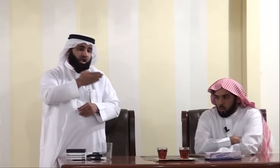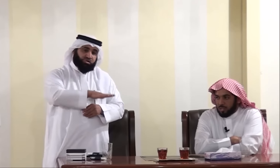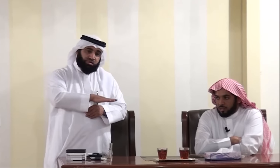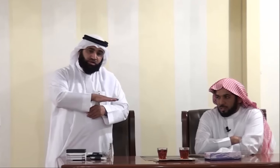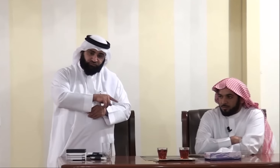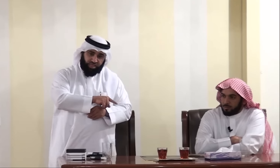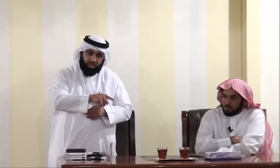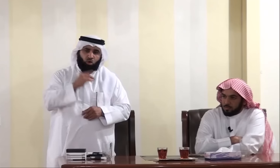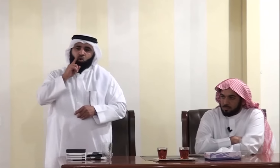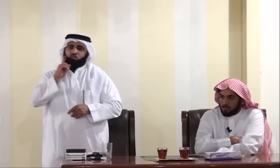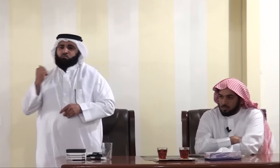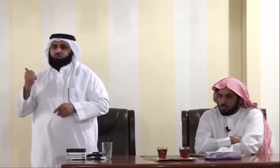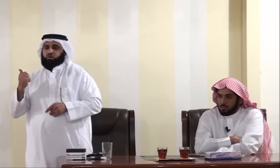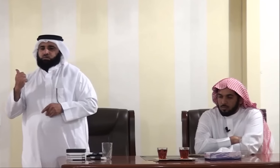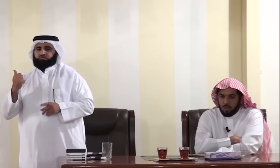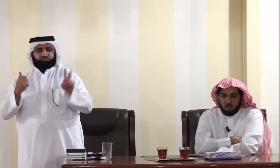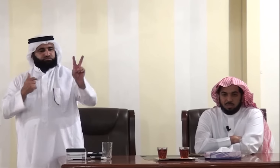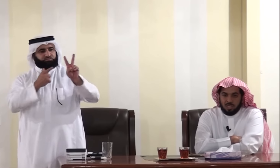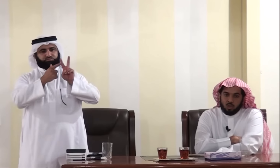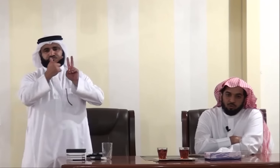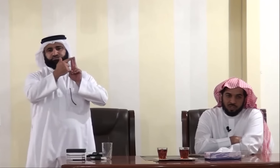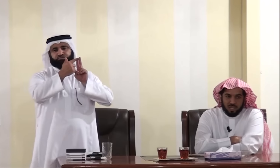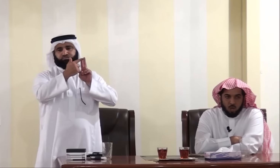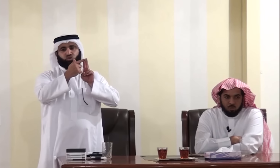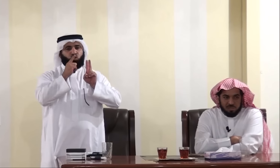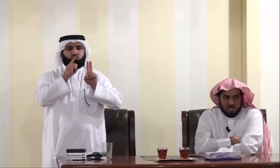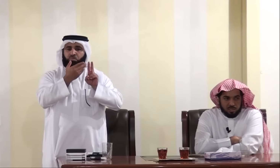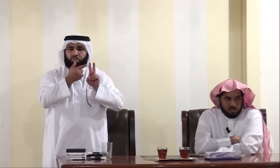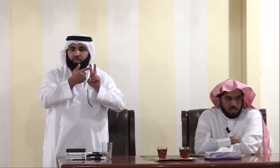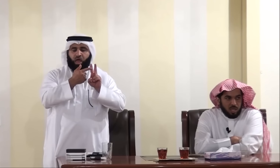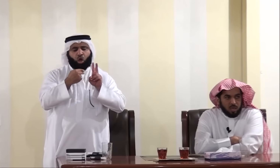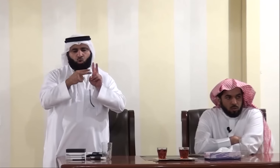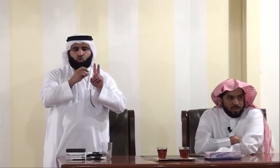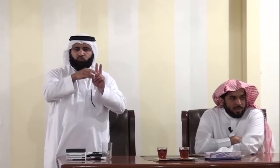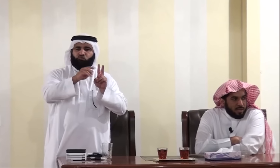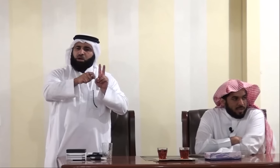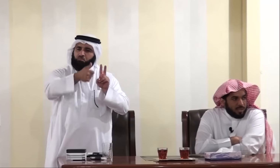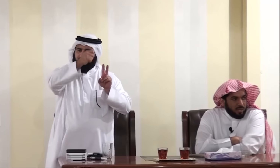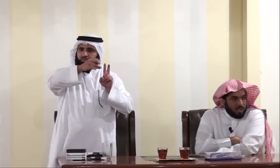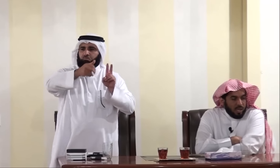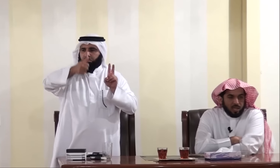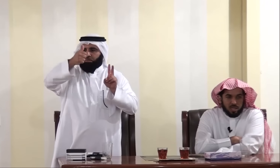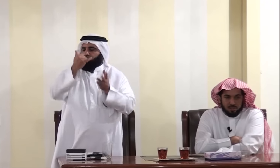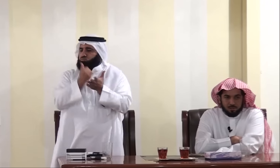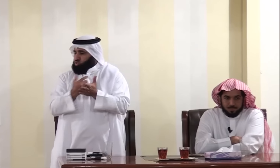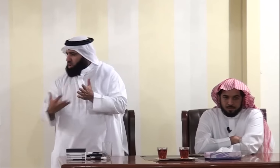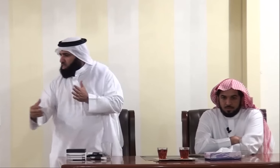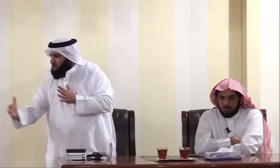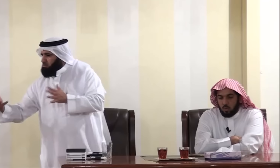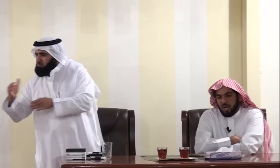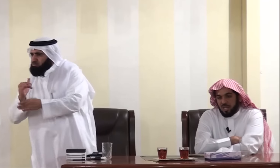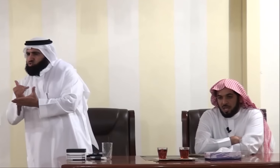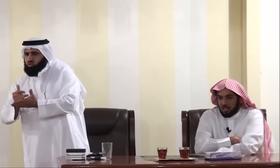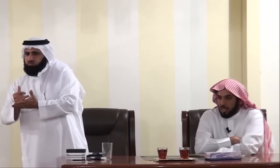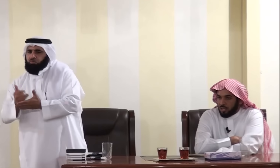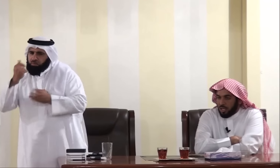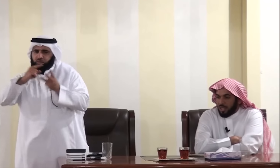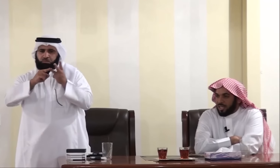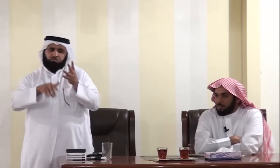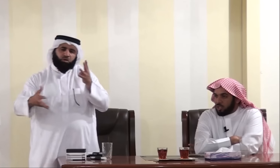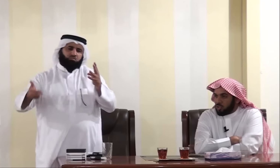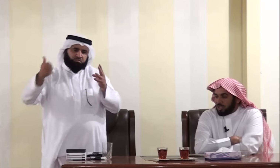تكون الوالدة، ثم يكون في تناوب في مسألة الولاية على القاصر، وهذا